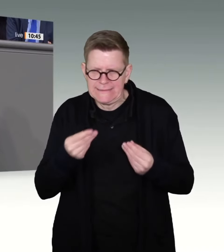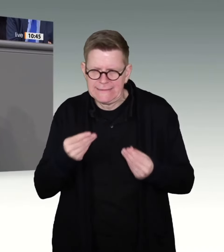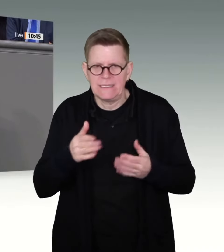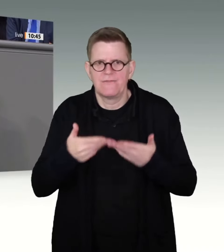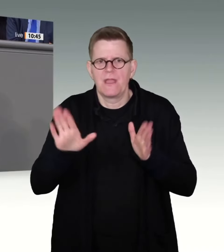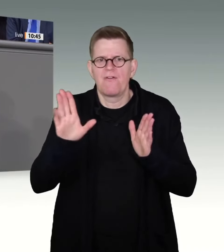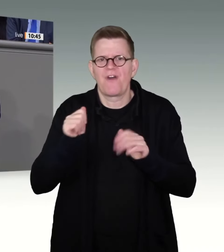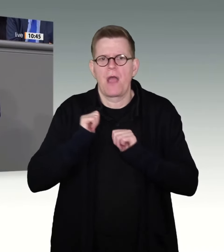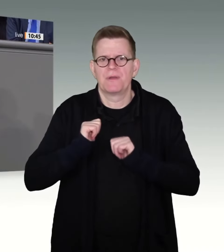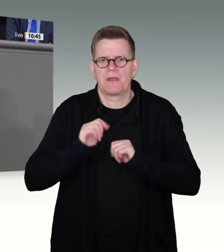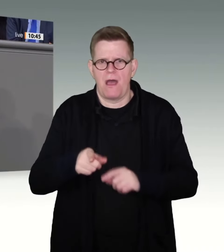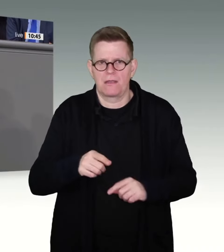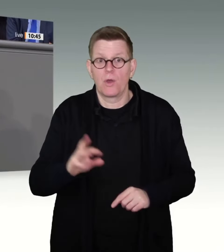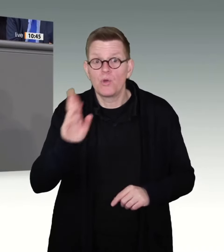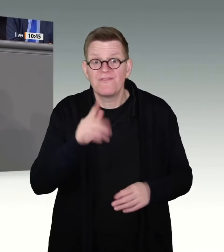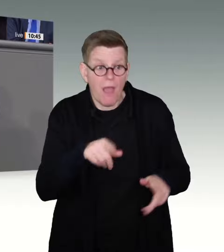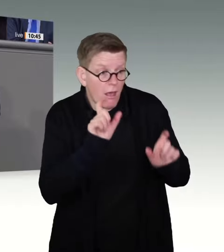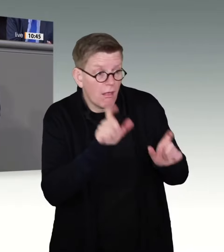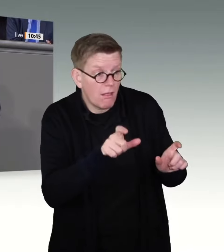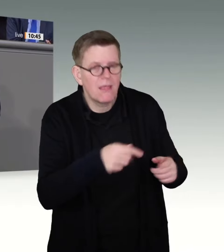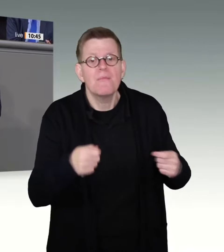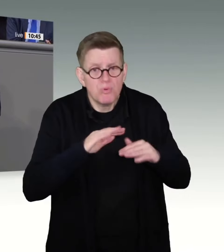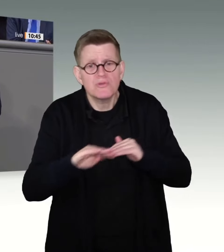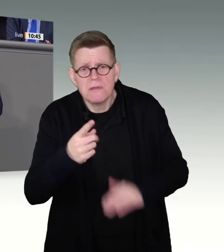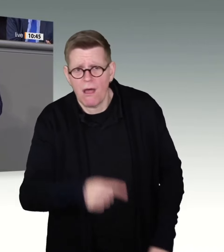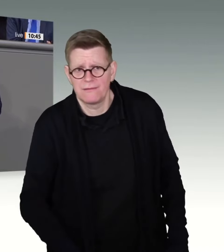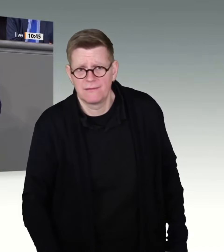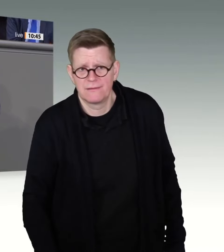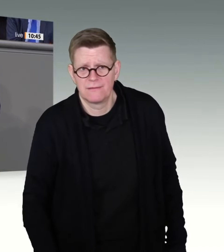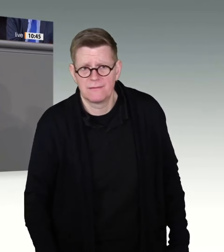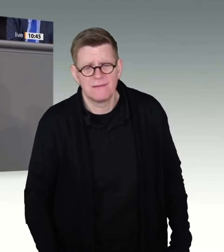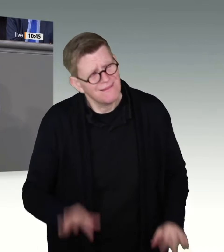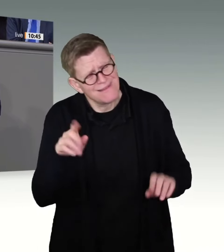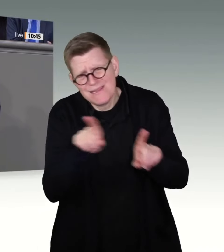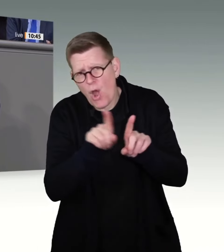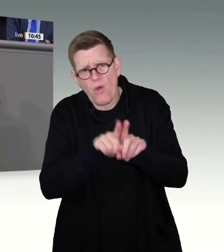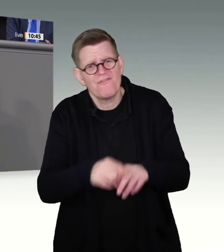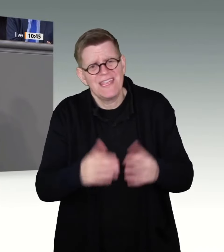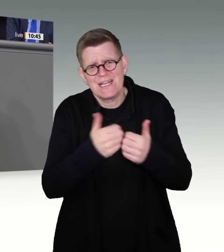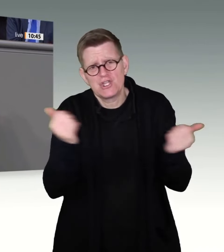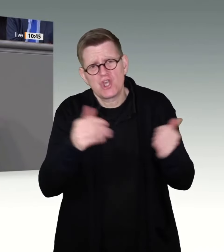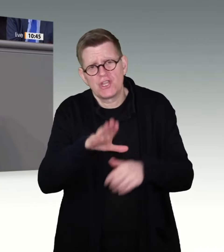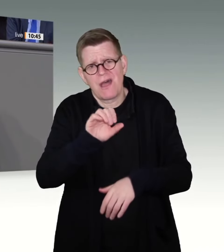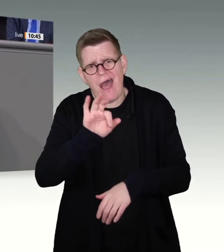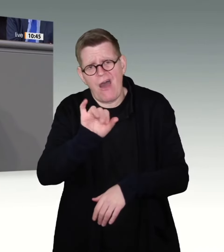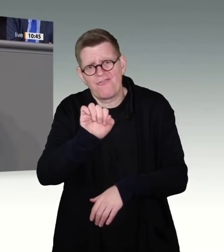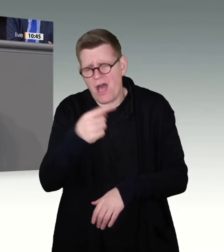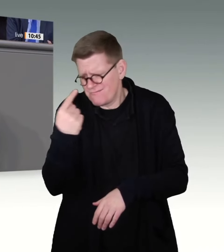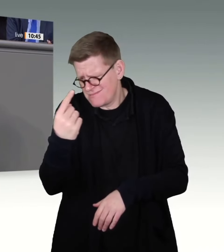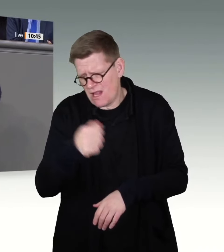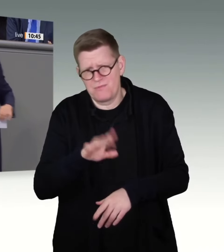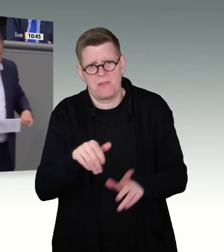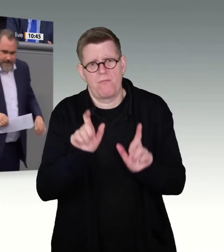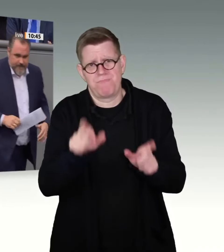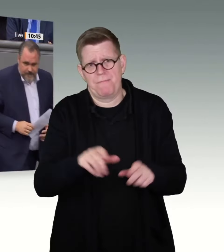Bundesländer, genauso wie sie die Sonder-AFA verhindert haben. Und das ist tatsächlich eine weitere Geiselhaft, die Sie überwinden müssen.